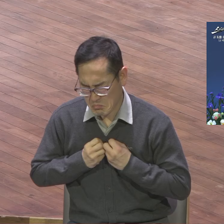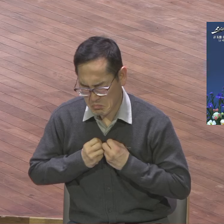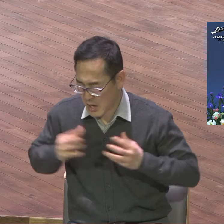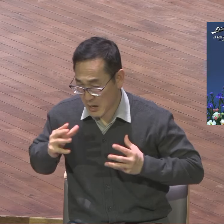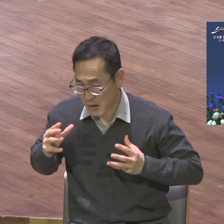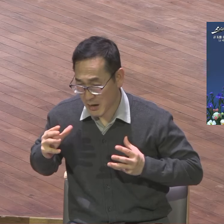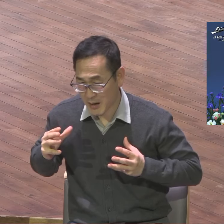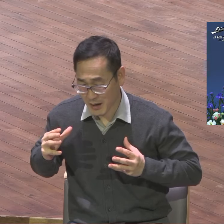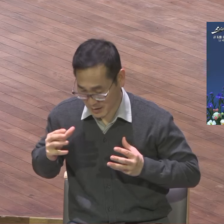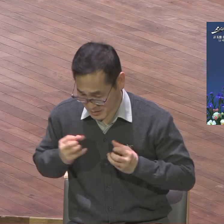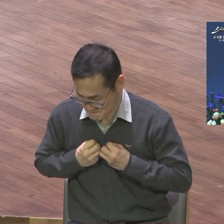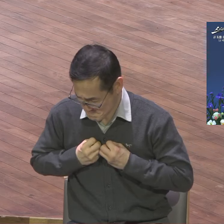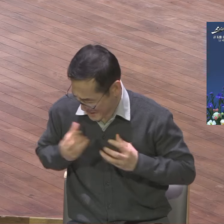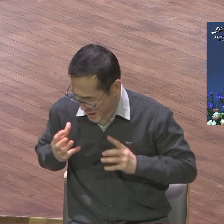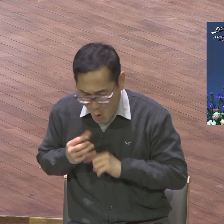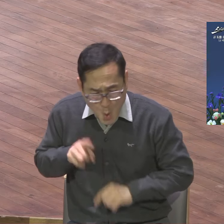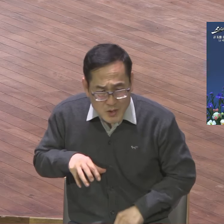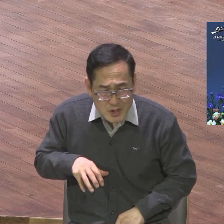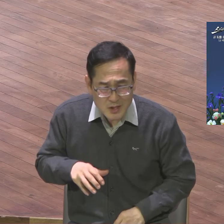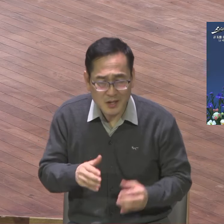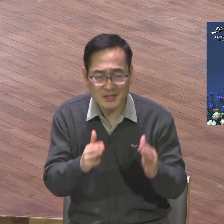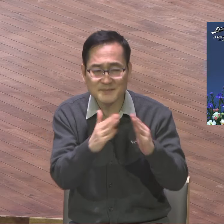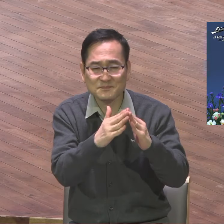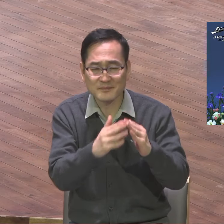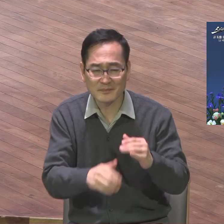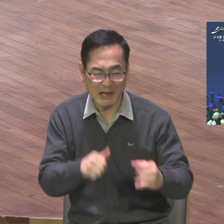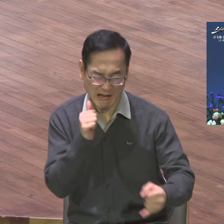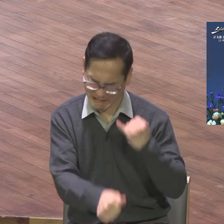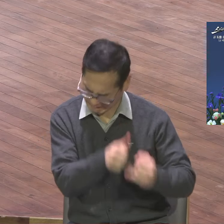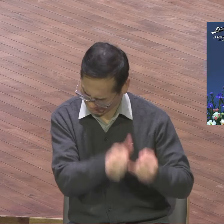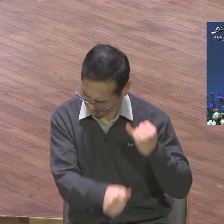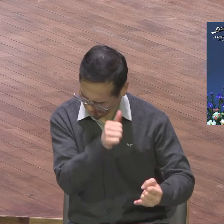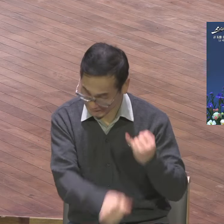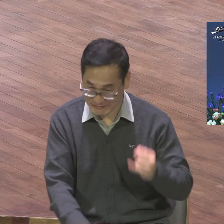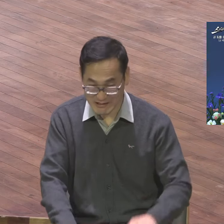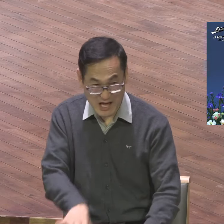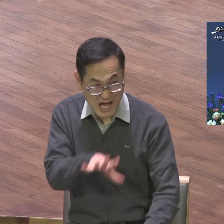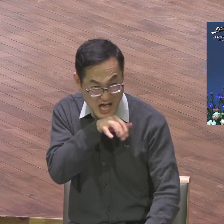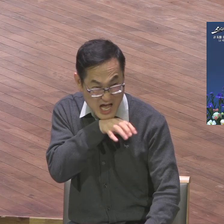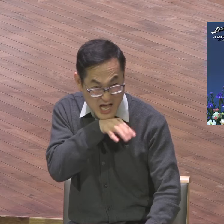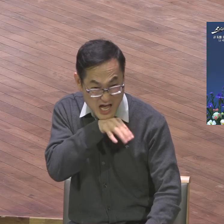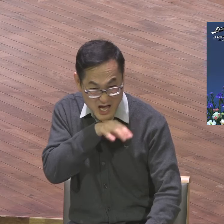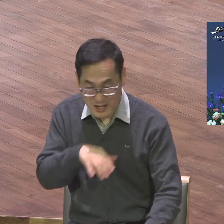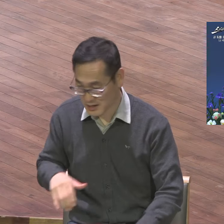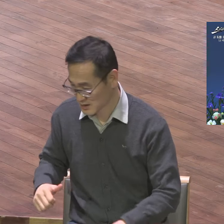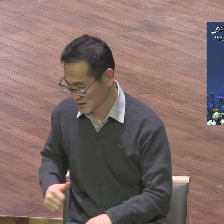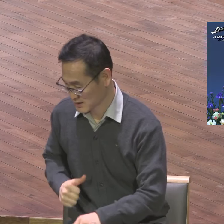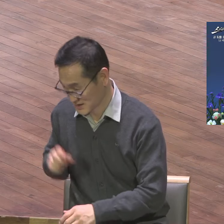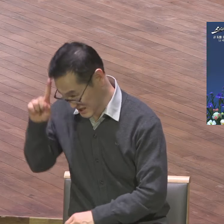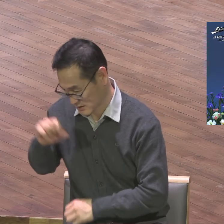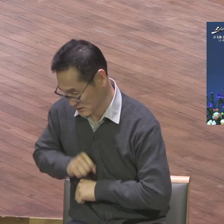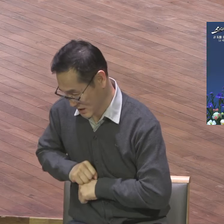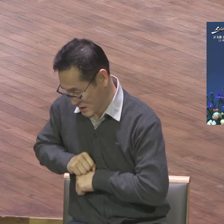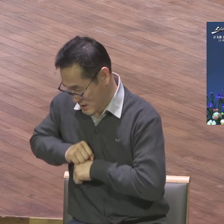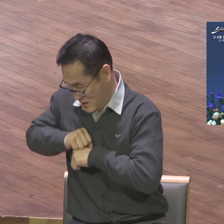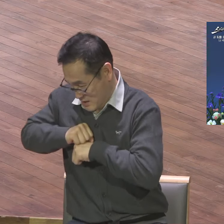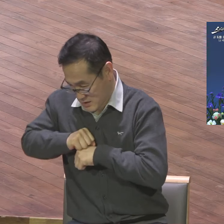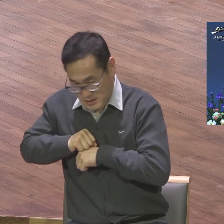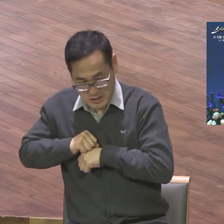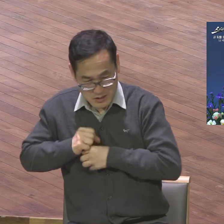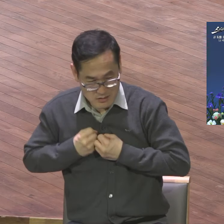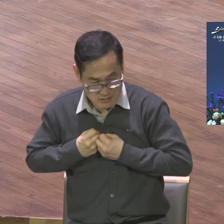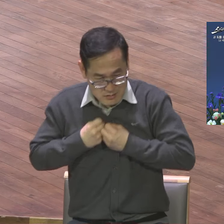터뜨려. 집에 와서 마누라인데 자식들에게 그 스트레스를 풀어버리니까 집이 어떻게 돼요? 쑥대밭이